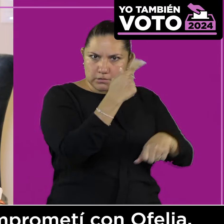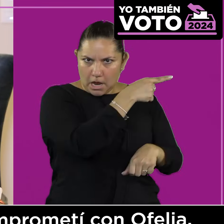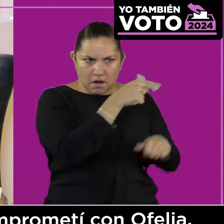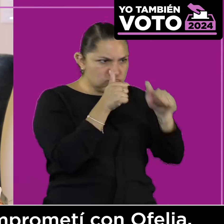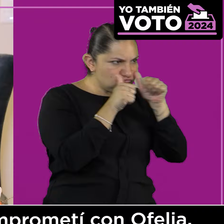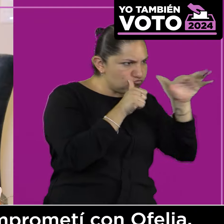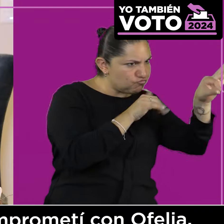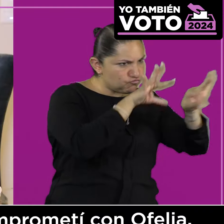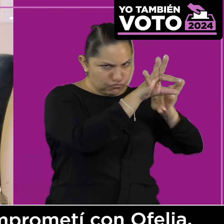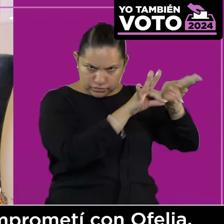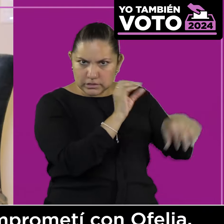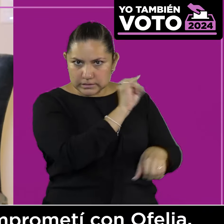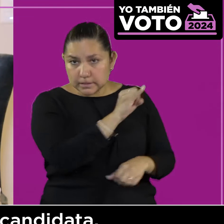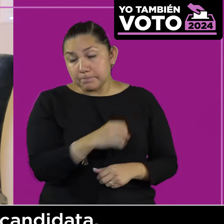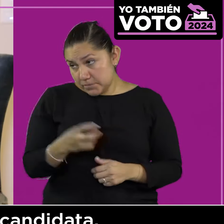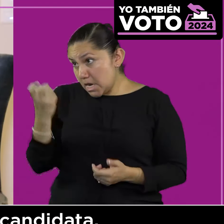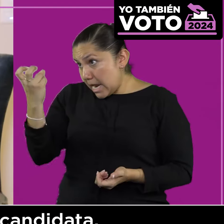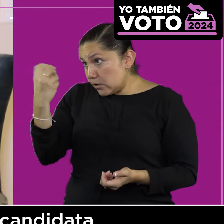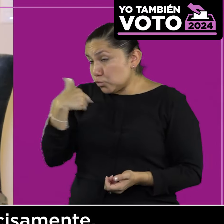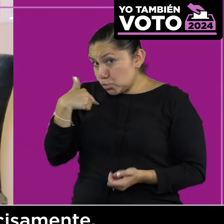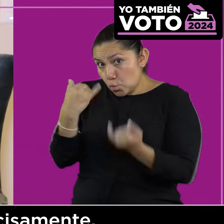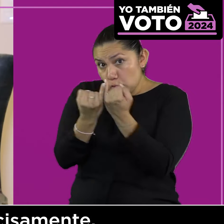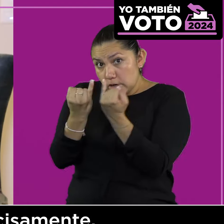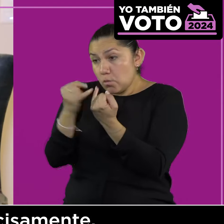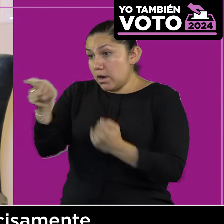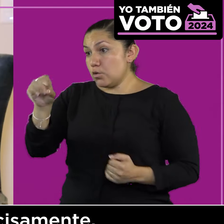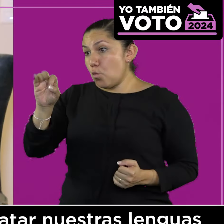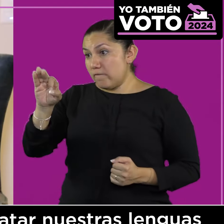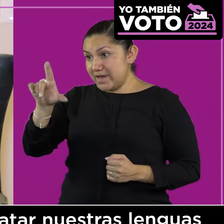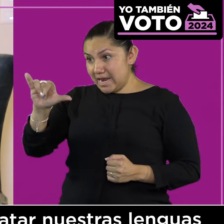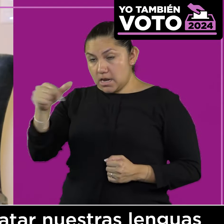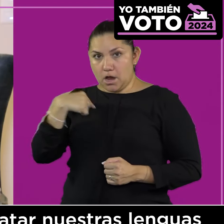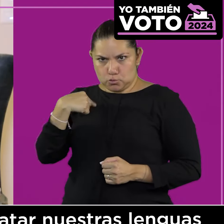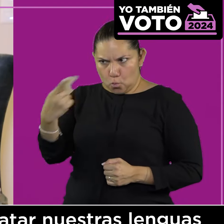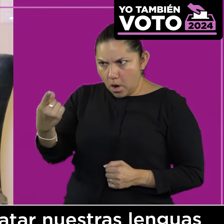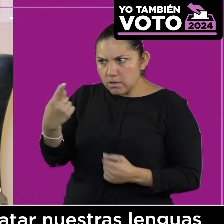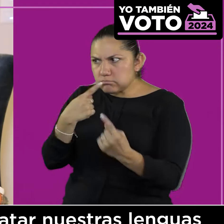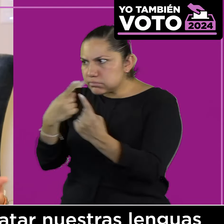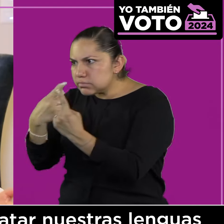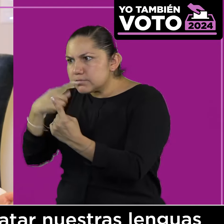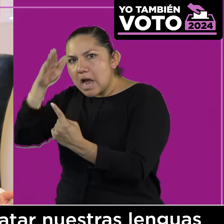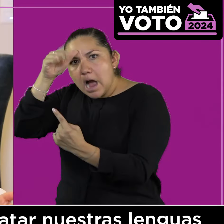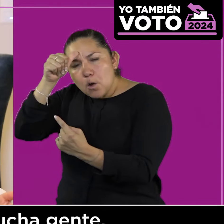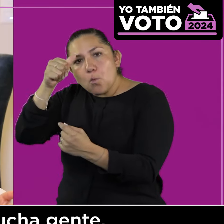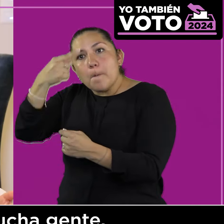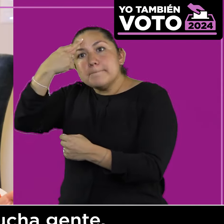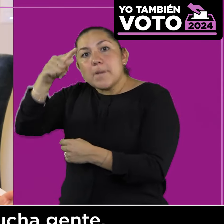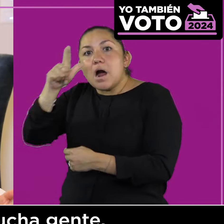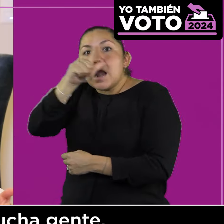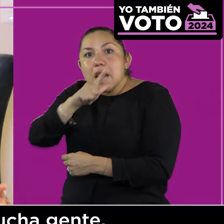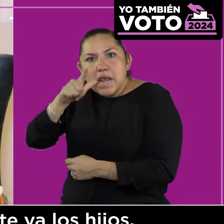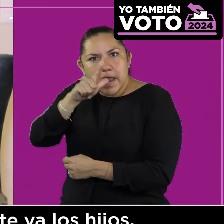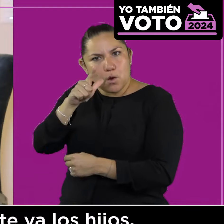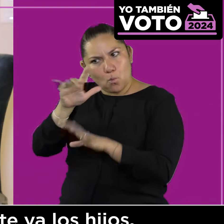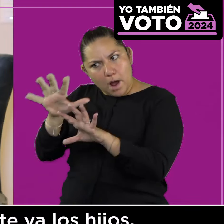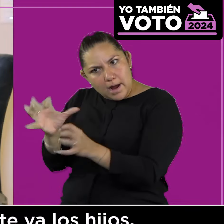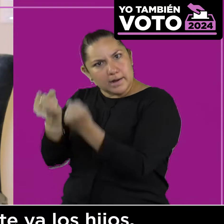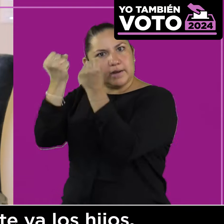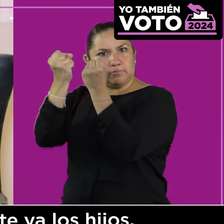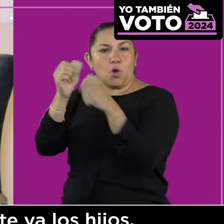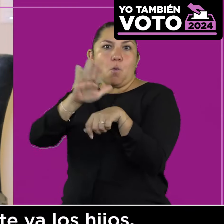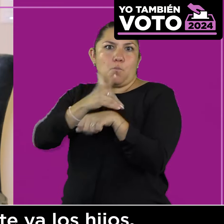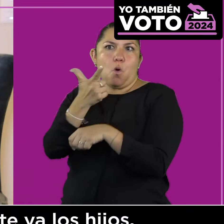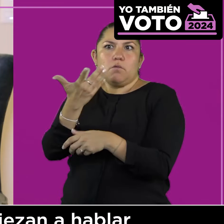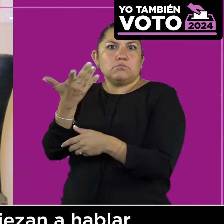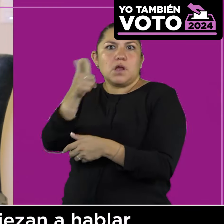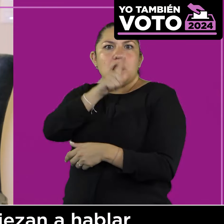cometí comprometí con Ofelia que es la candidata ya Precisamente es que vamos a respetar nuestras lenguas Porque mucha gente la misma gente